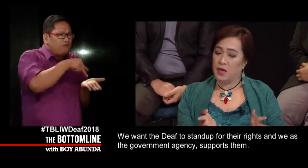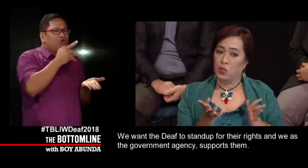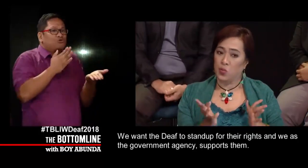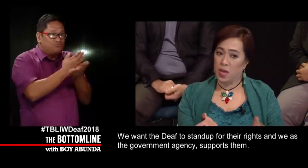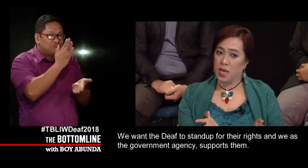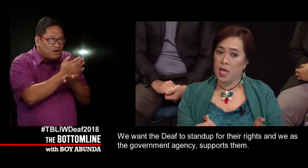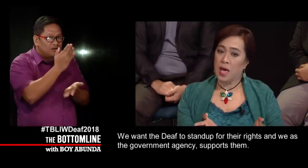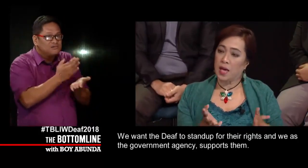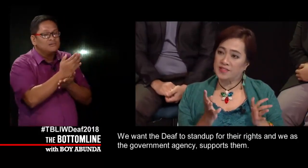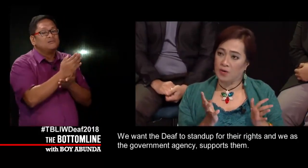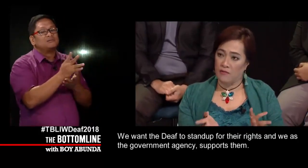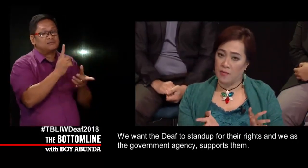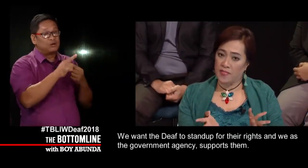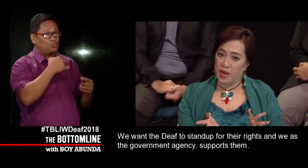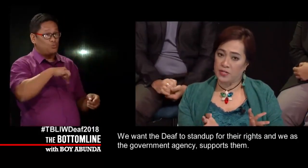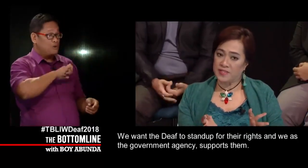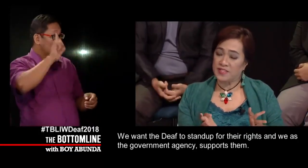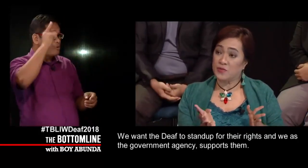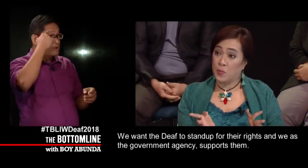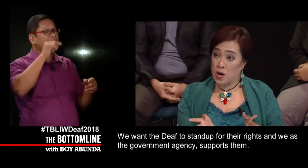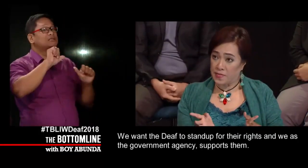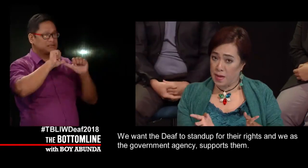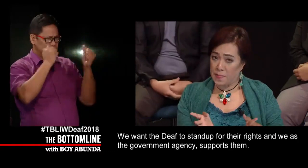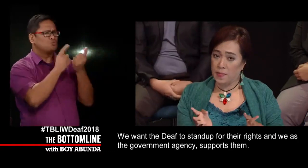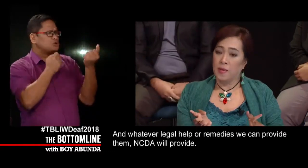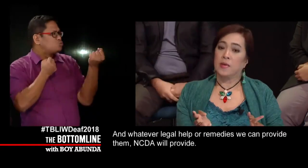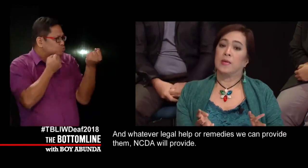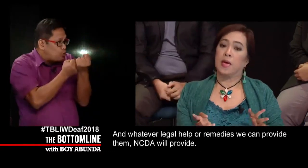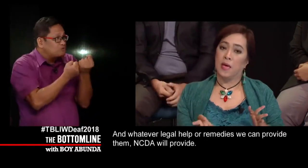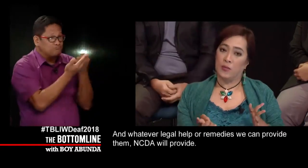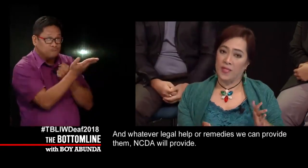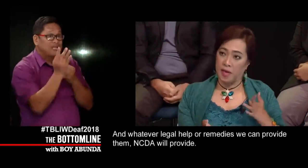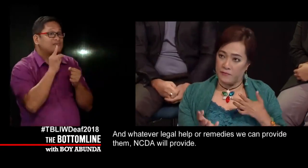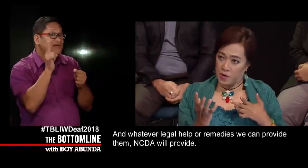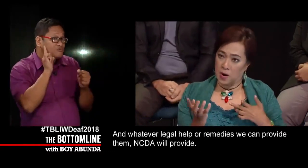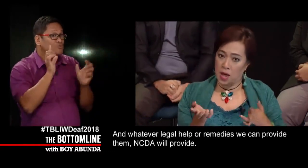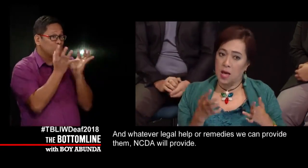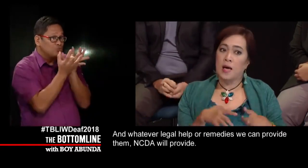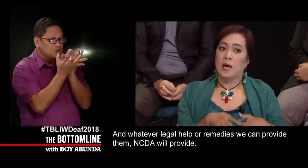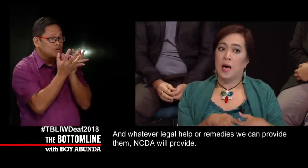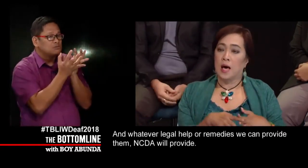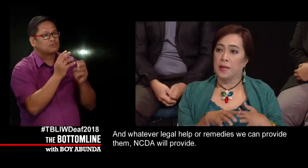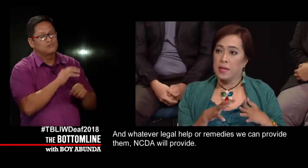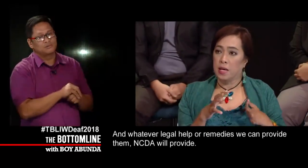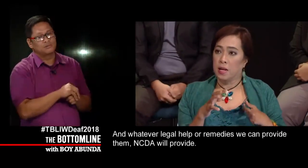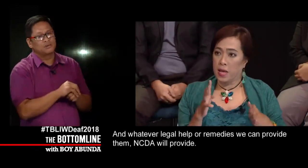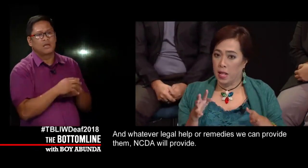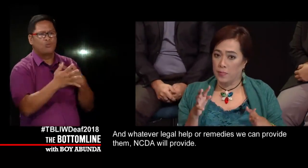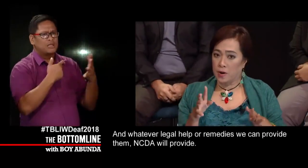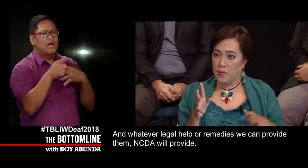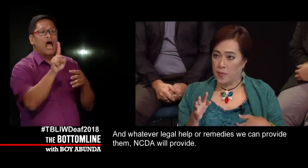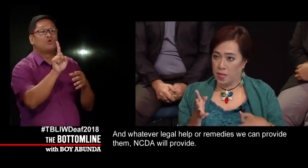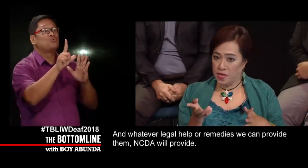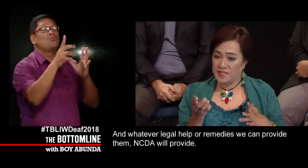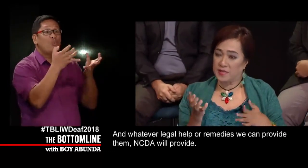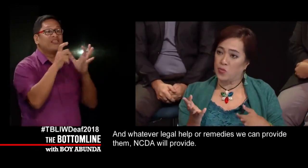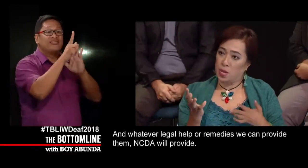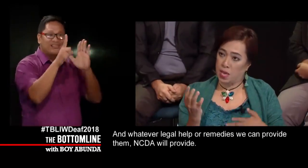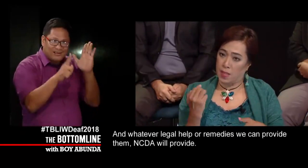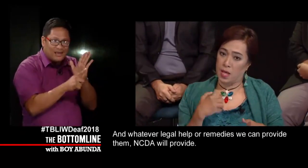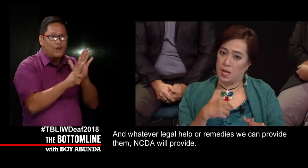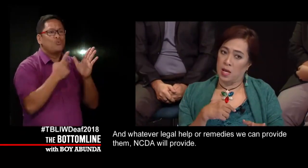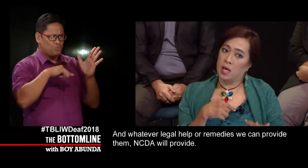rights, and we, as government agencies, support them. And whatever legal help or remedies